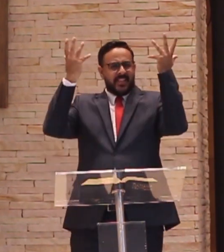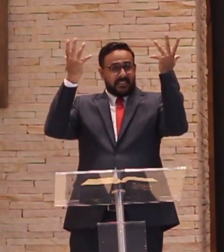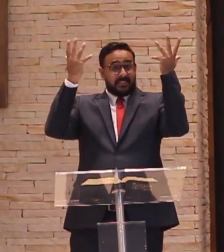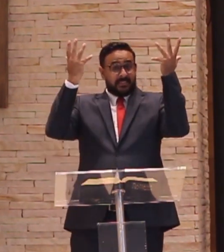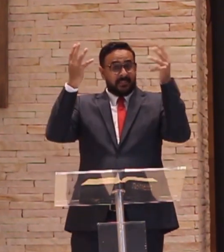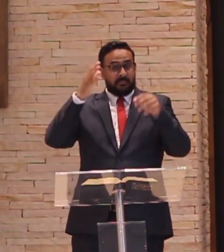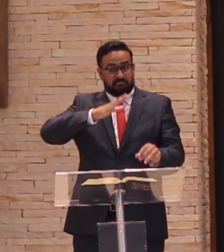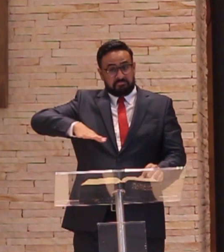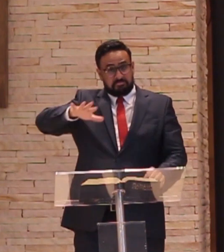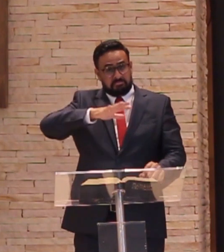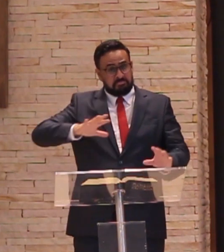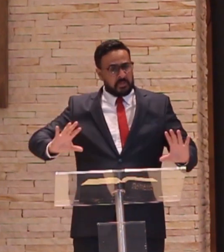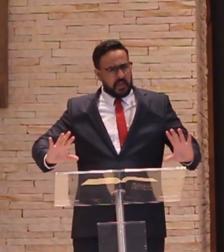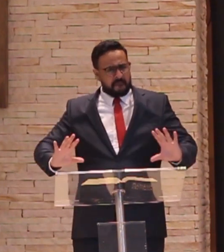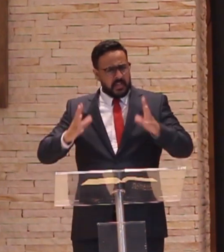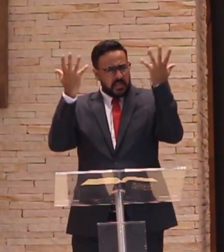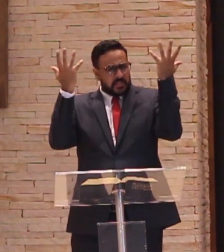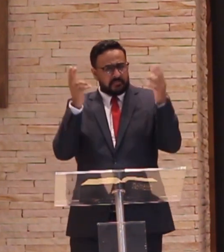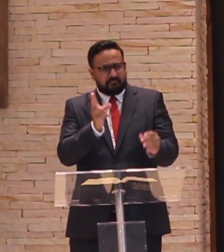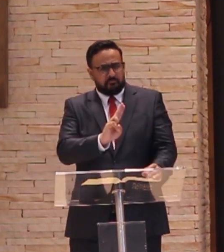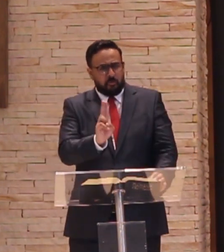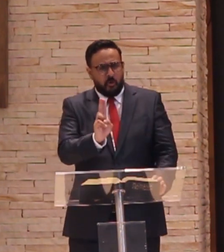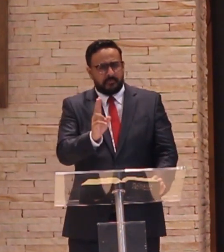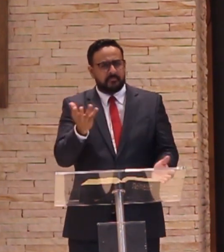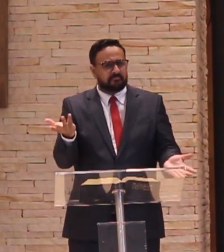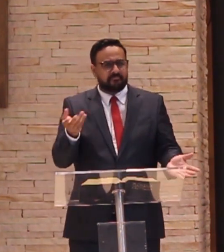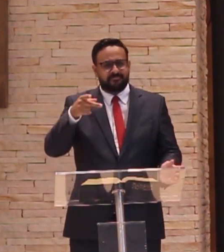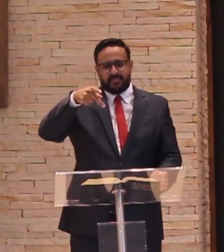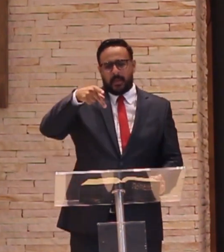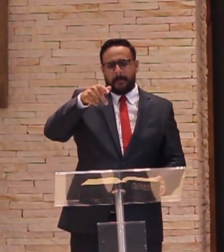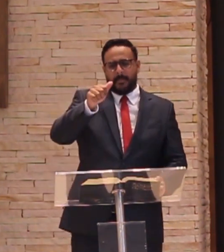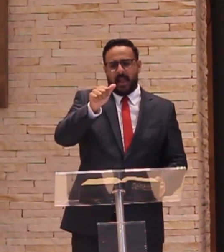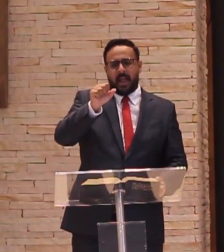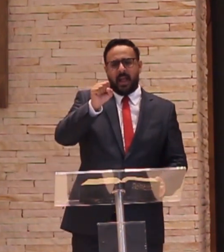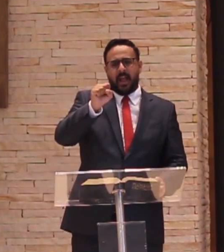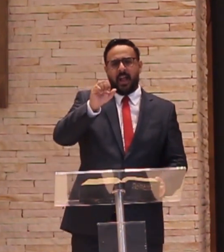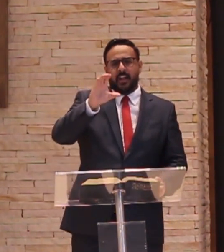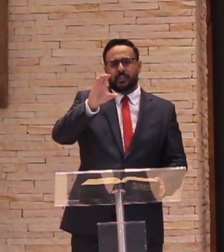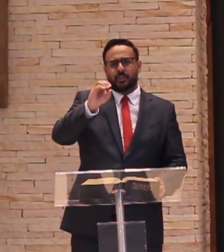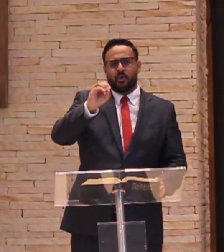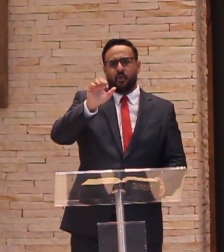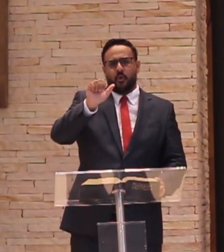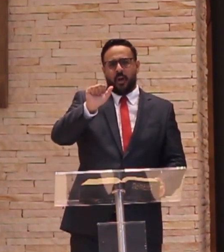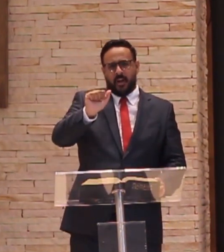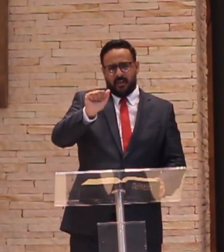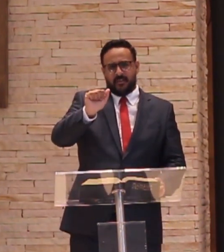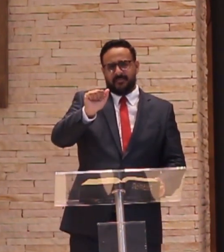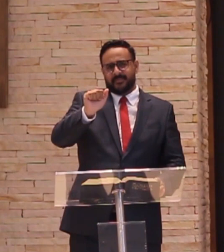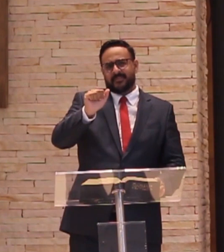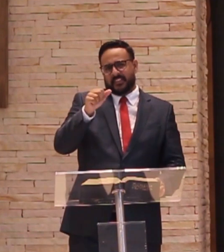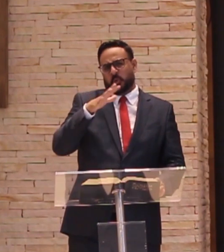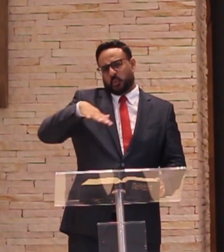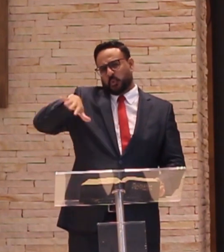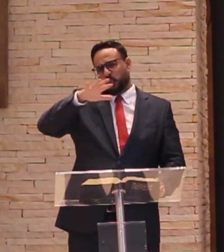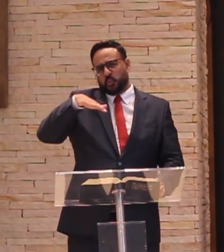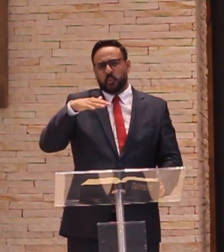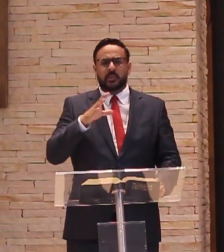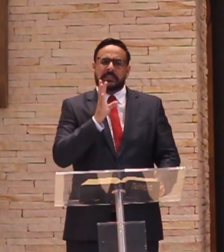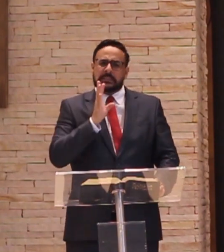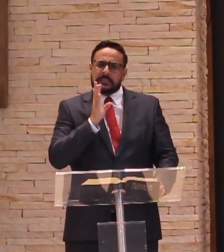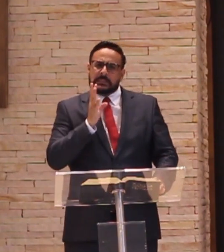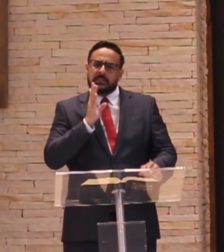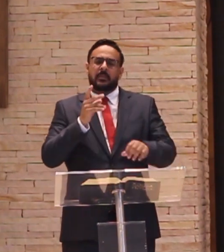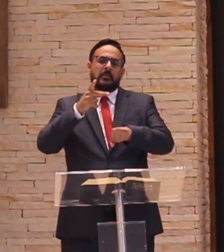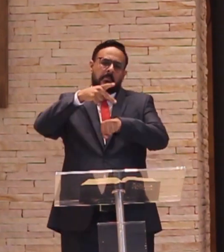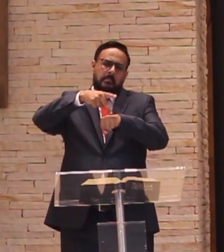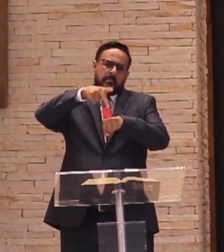para completar as 10 proferidas por Moisés. E então o povo foi ordenado por Moisés a fazer